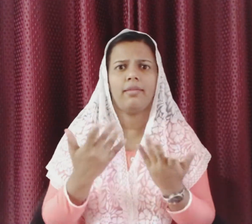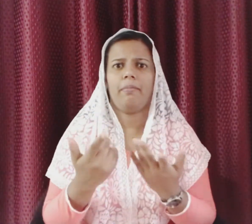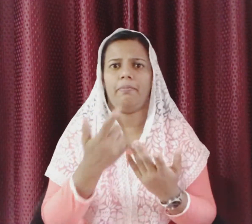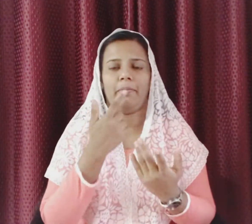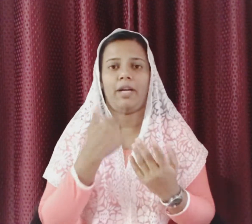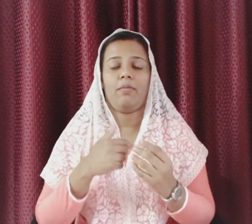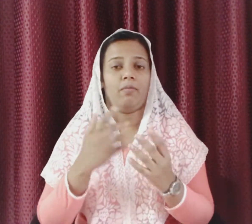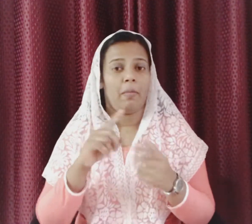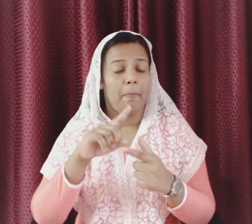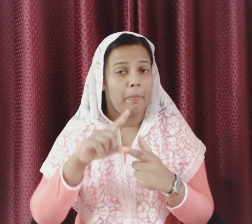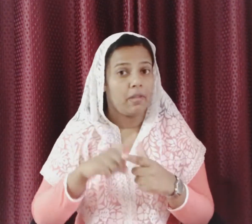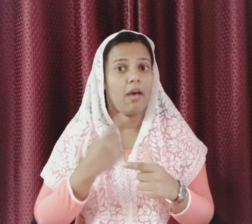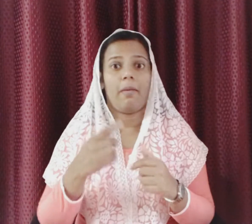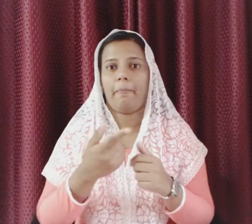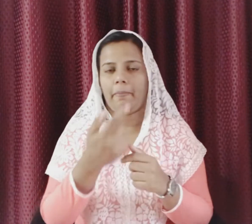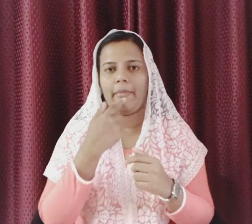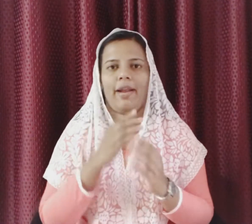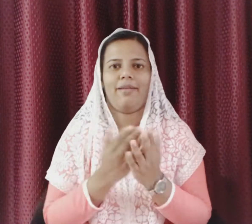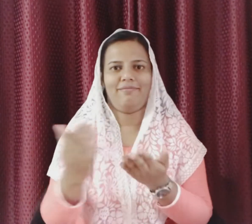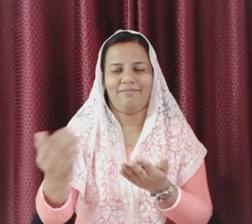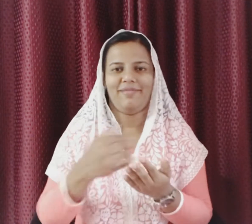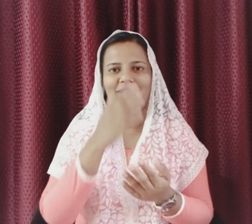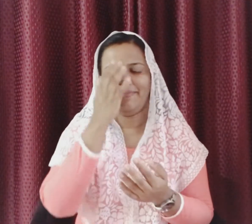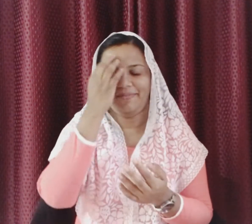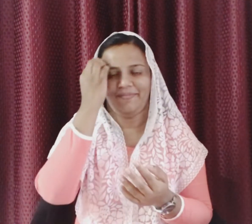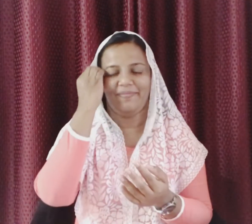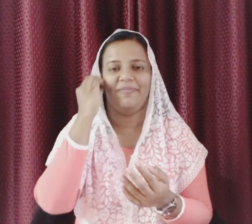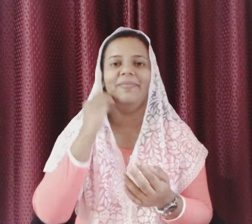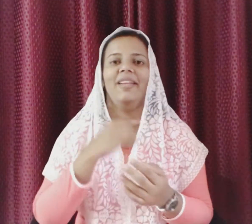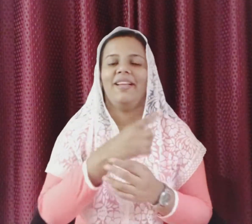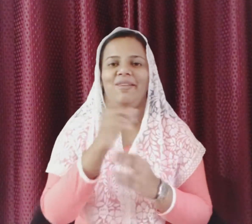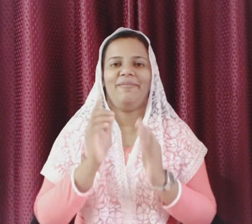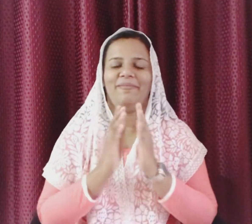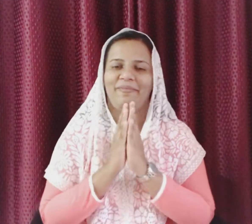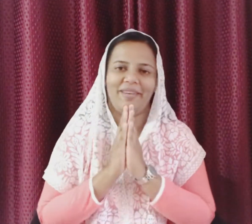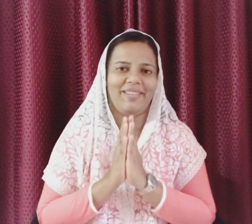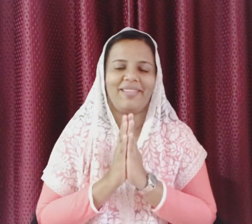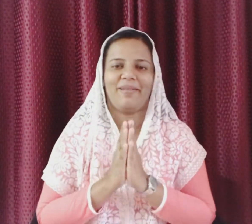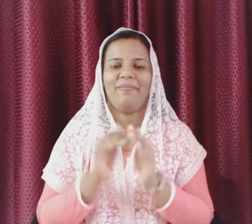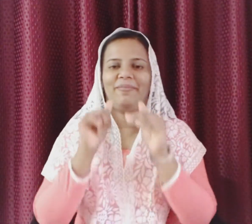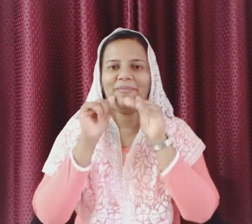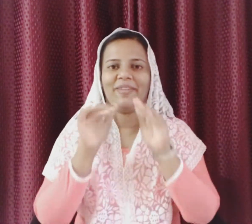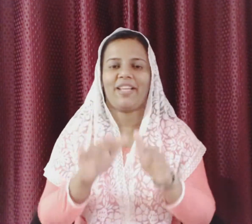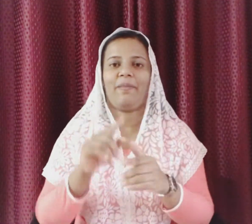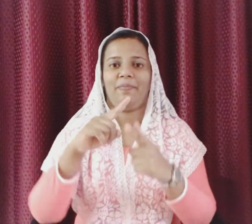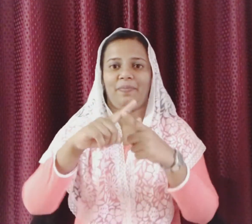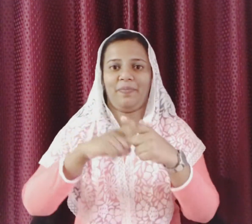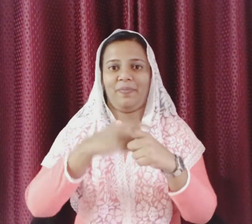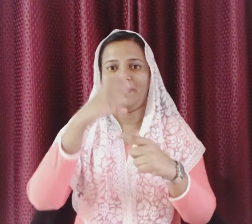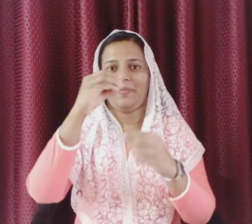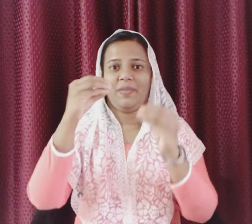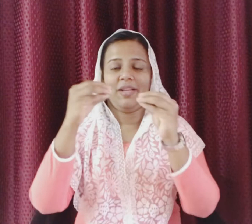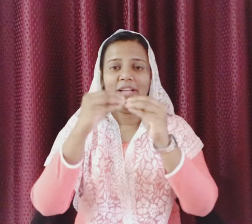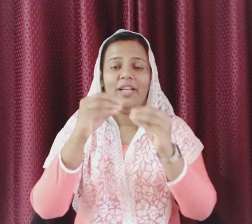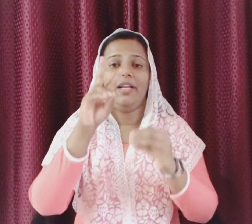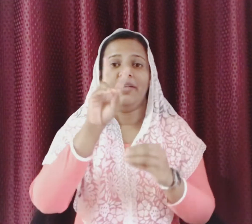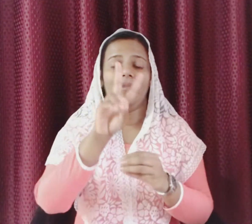വെരി അർജൻറ്റ് ഉള്ള പ്രാർത്ഥന റിക്വസ്റ്റുകൾ മാത്രം അയയ്ക്കുക. നമുക്ക് ഒരുമിച്ച് പ്രാർത്ഥിക്കാം. കർത്താവ് നിങ്ങളെ അനുഗ്രഹിക്കട്ടെ. ഇയ്യോബിൻ്റെ പുസ്തകം 22:2